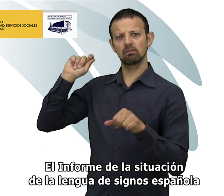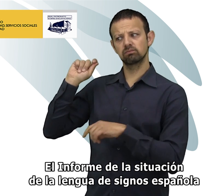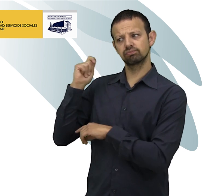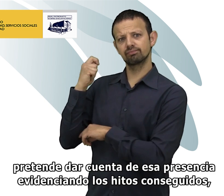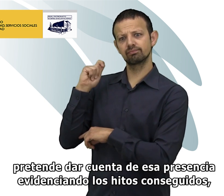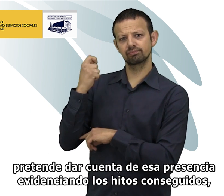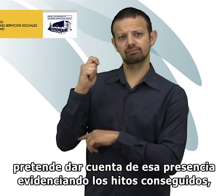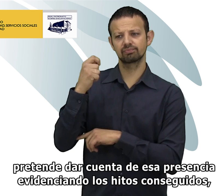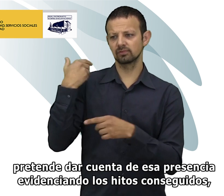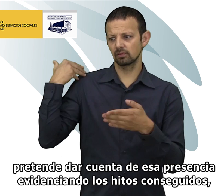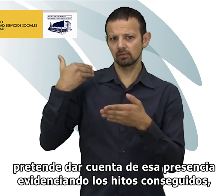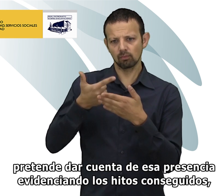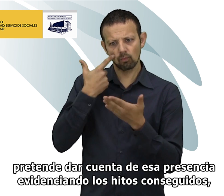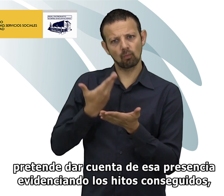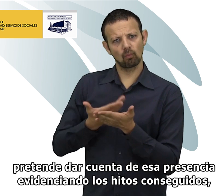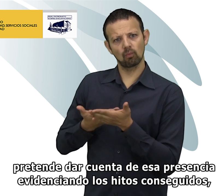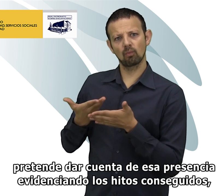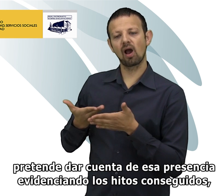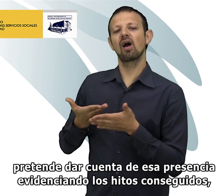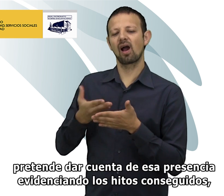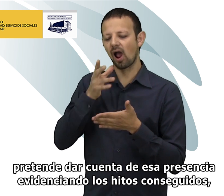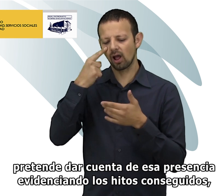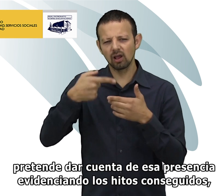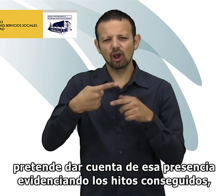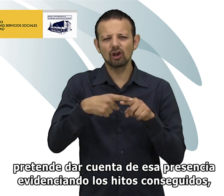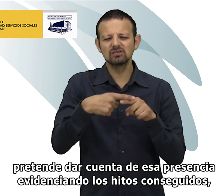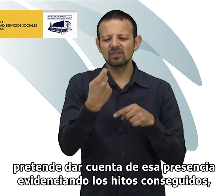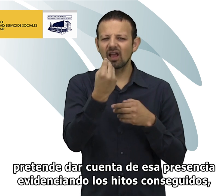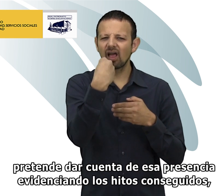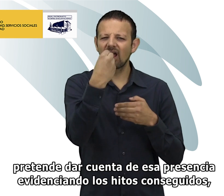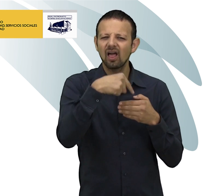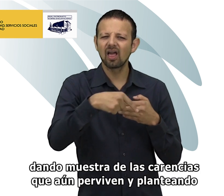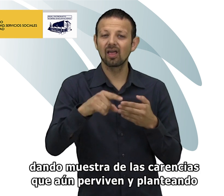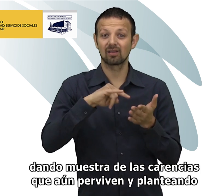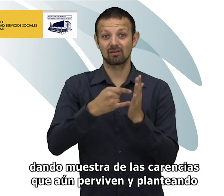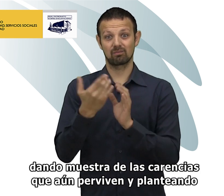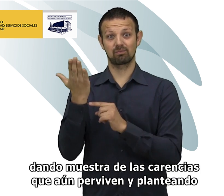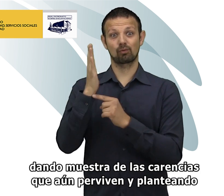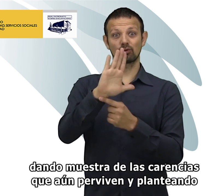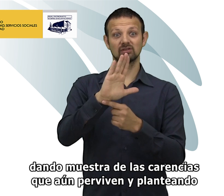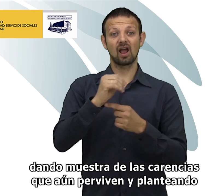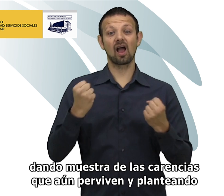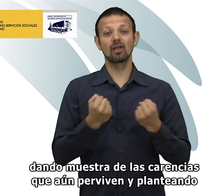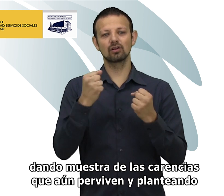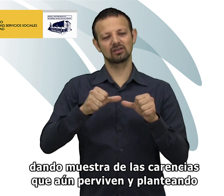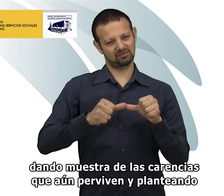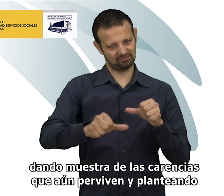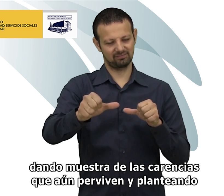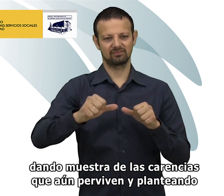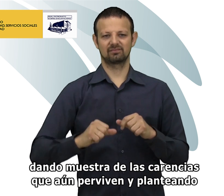española pretende dar cuenta de esa presencia evidenciando los hitos conseguidos, dando muestra de las carencias que aún perviven